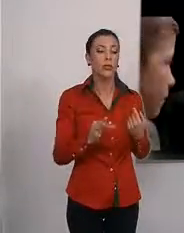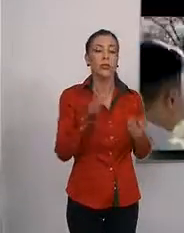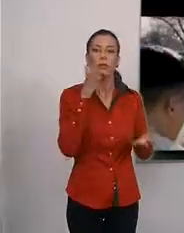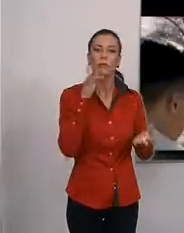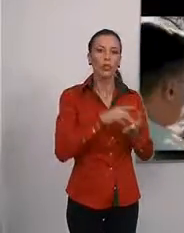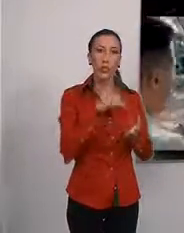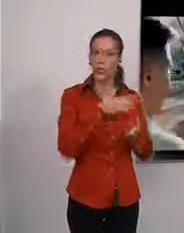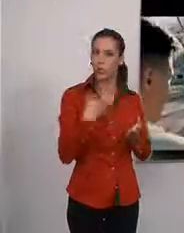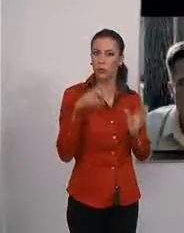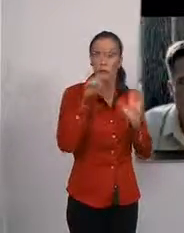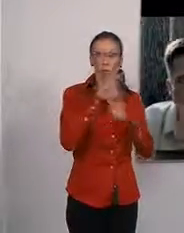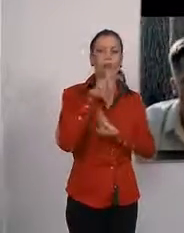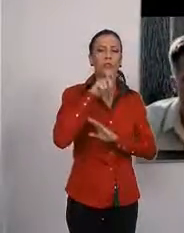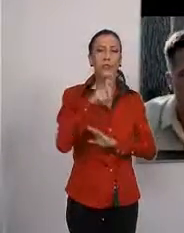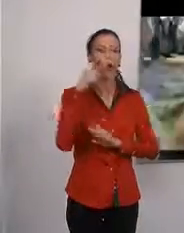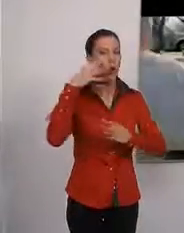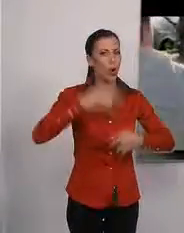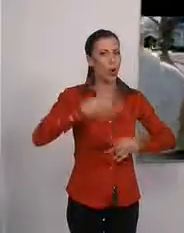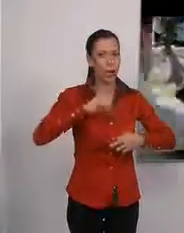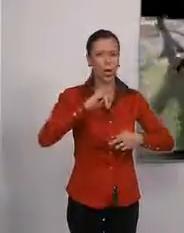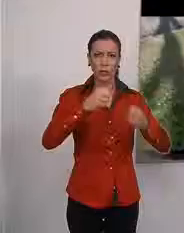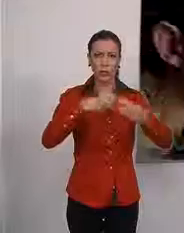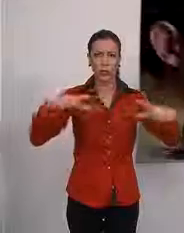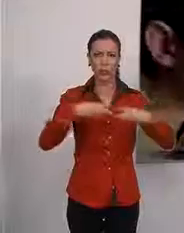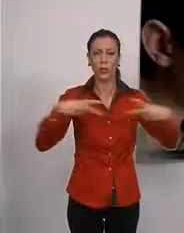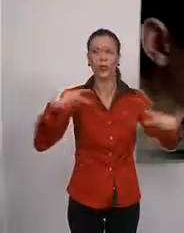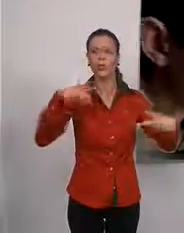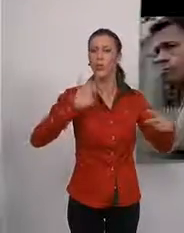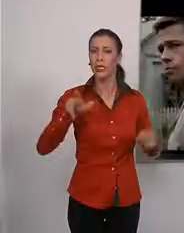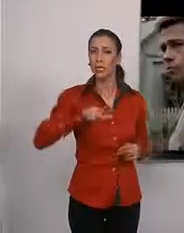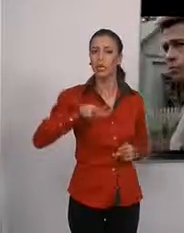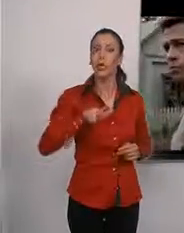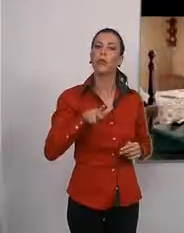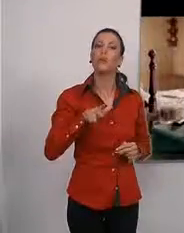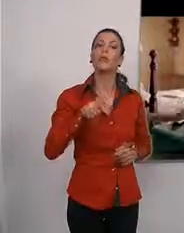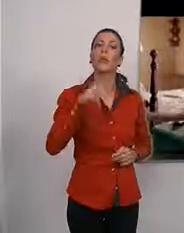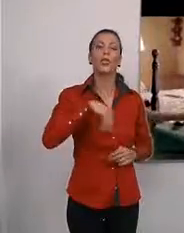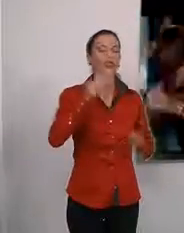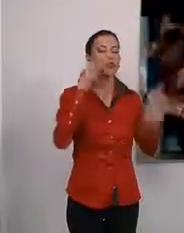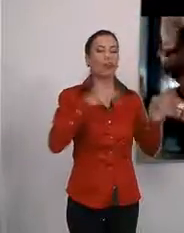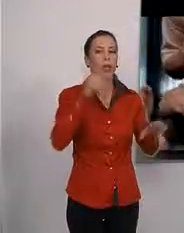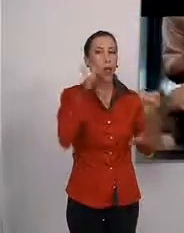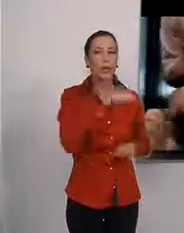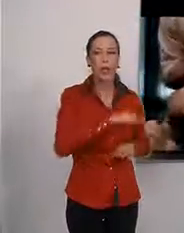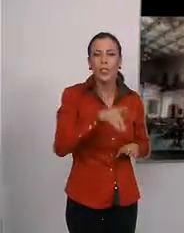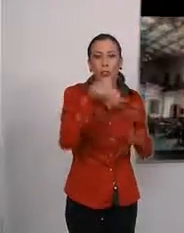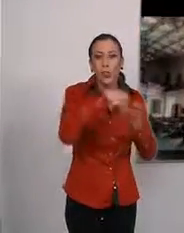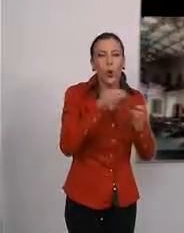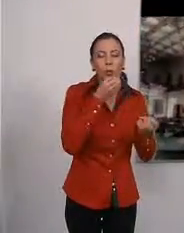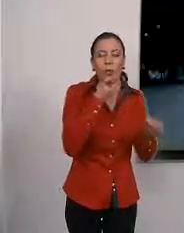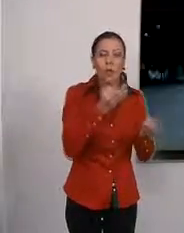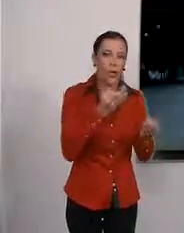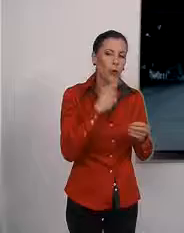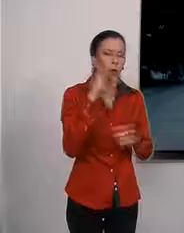se proyectará en versión original con subtítulos y en castellano y aborda la historia de un niño que vive entre la